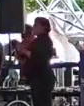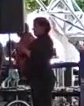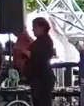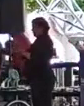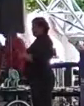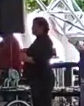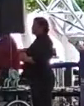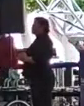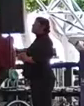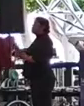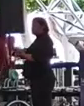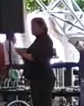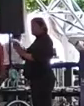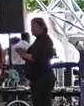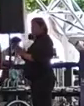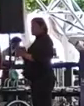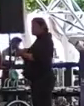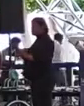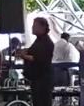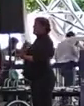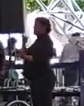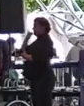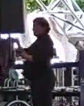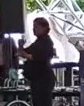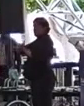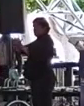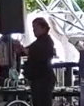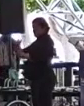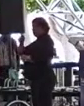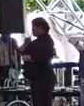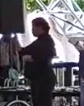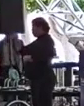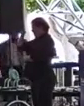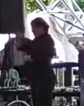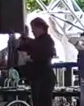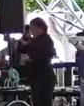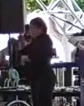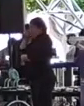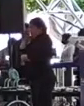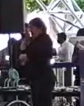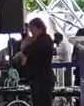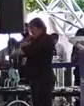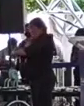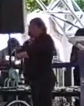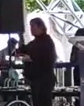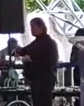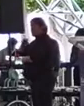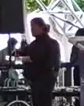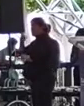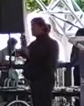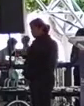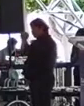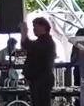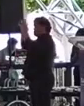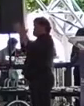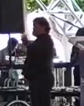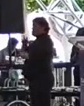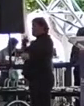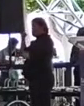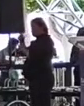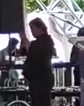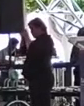queremos agradecer la presencia de todos y cada ustedes, señores padres de familia, que este día verá cristalizado el sueño de los niños de tener sus